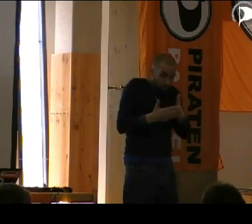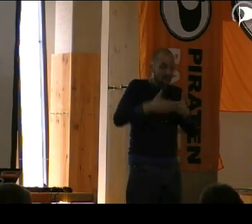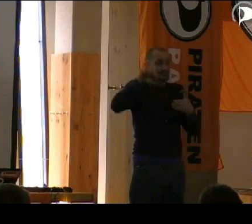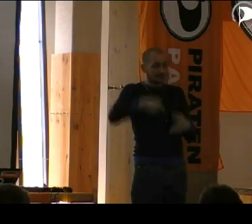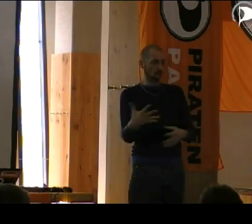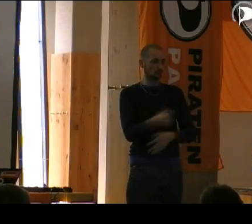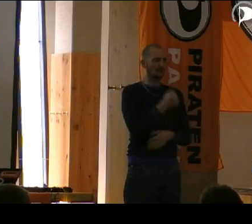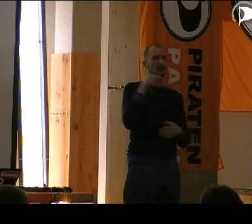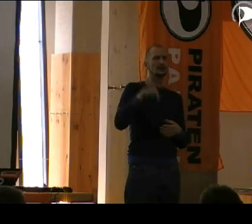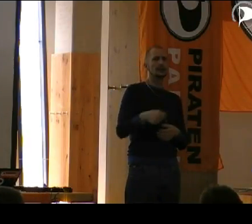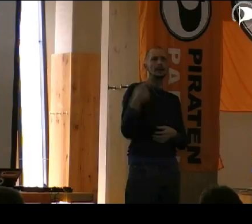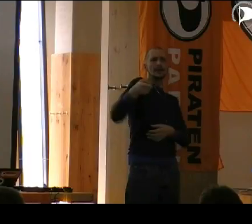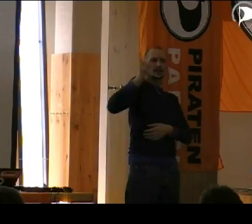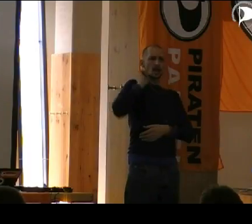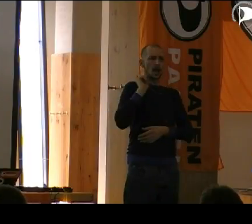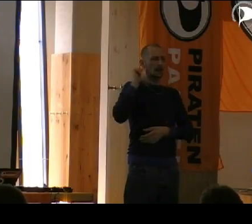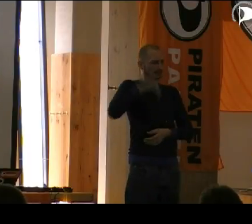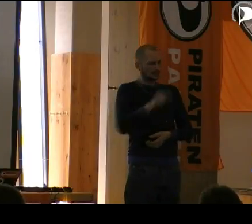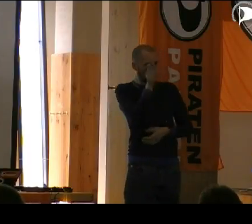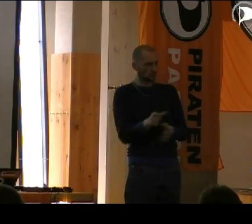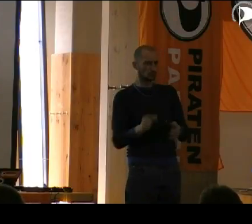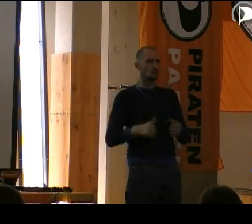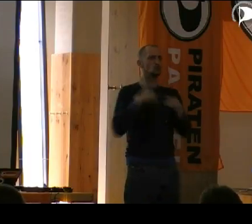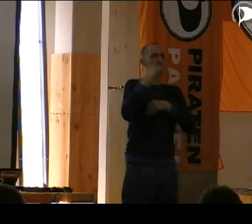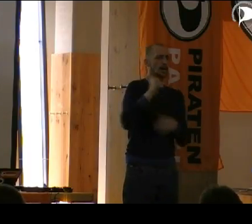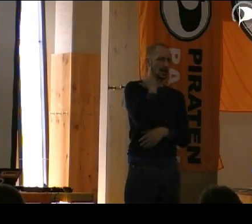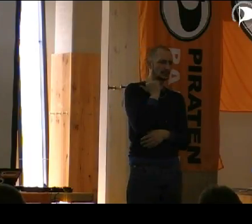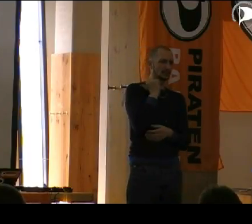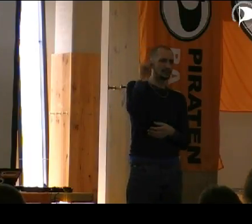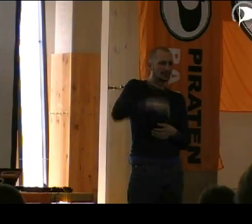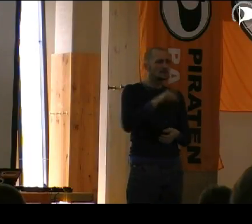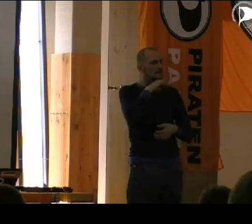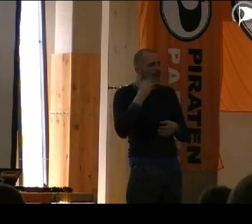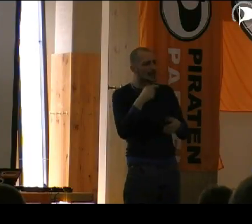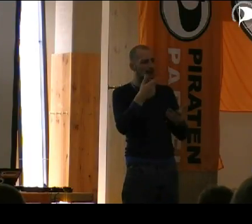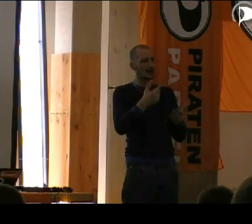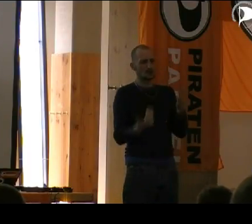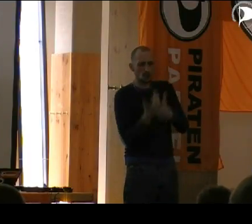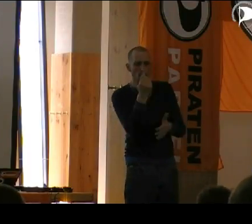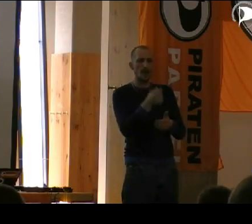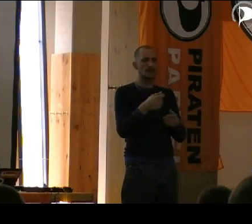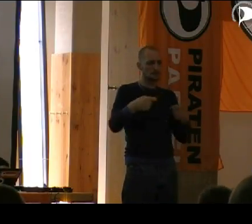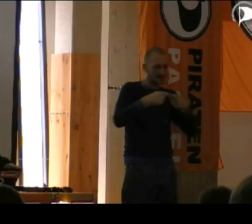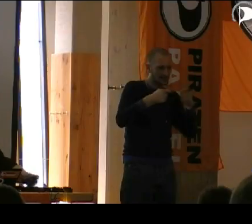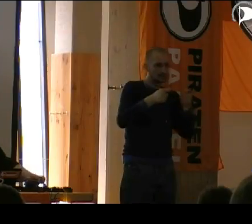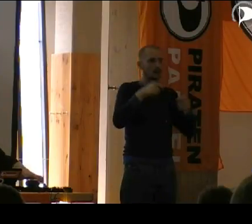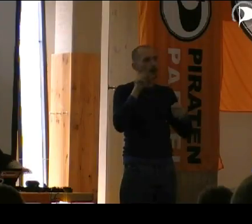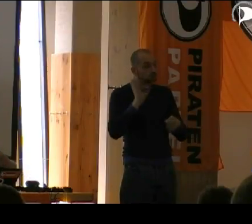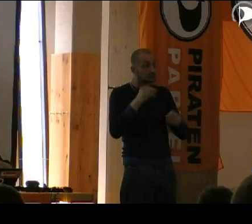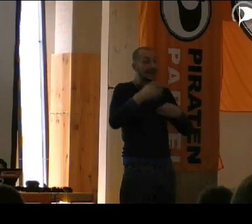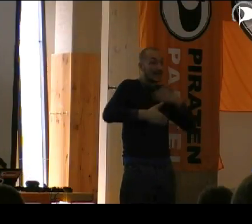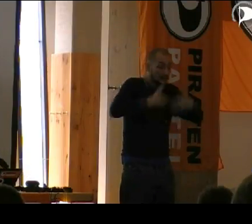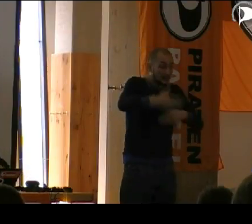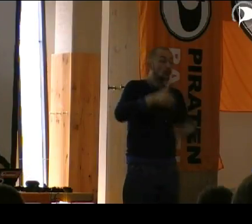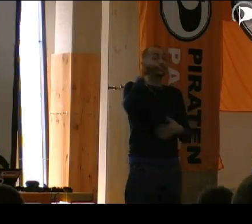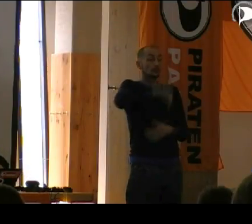überfordert mit der zahl der damit höheren erträgen sind dass man schöne entwicklung hat sich thomas gemacht